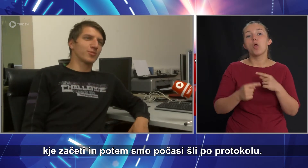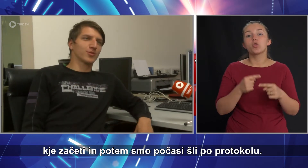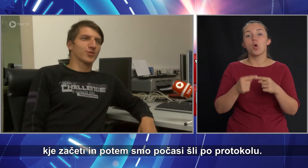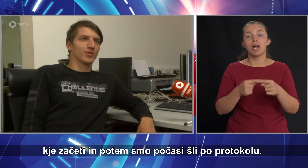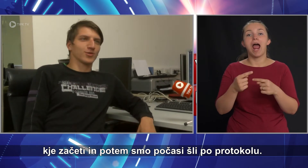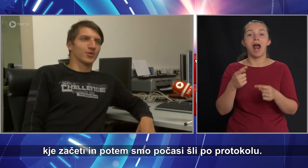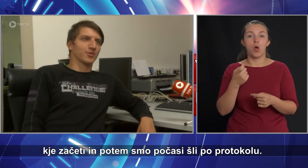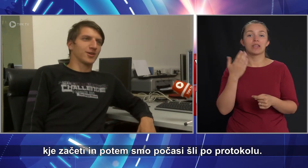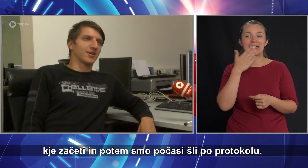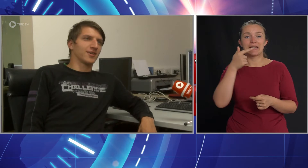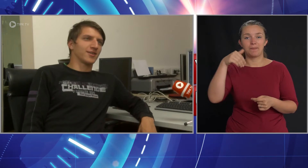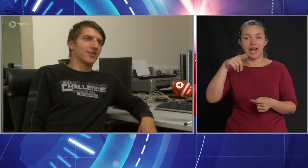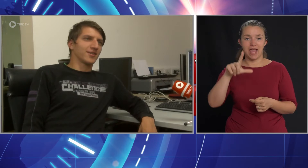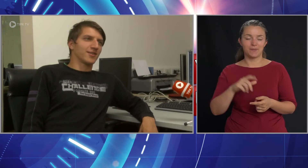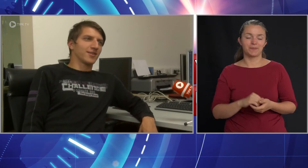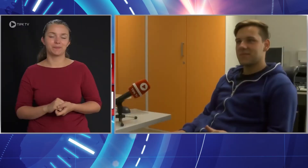pač po protokolu, tako to mele.